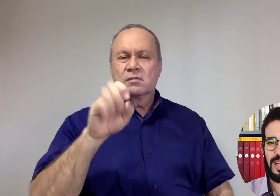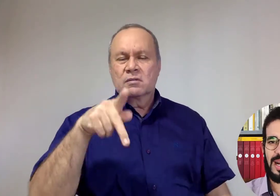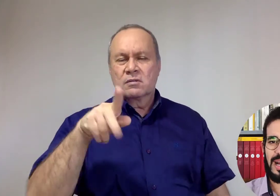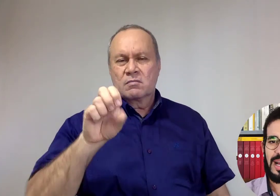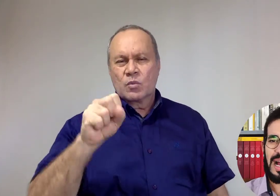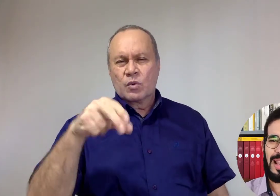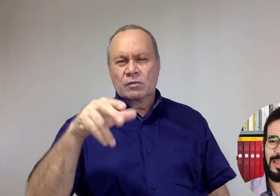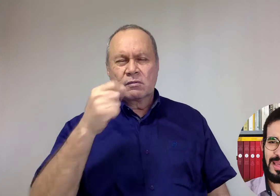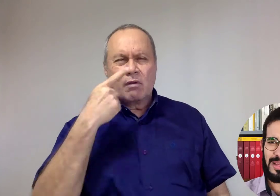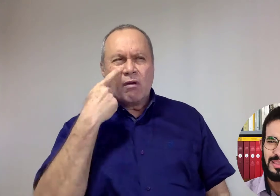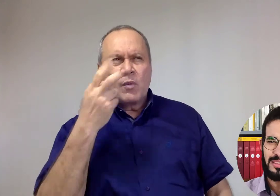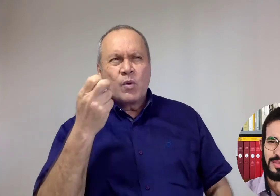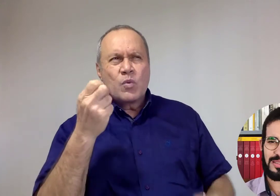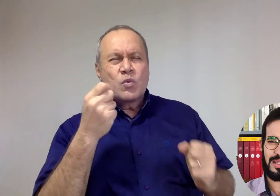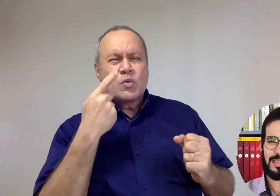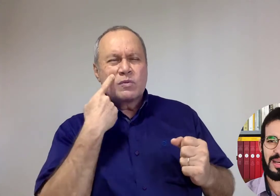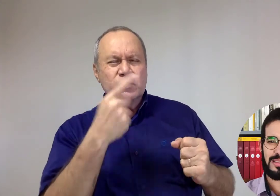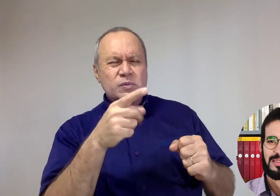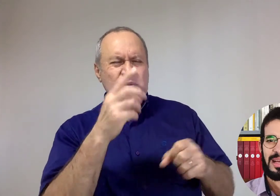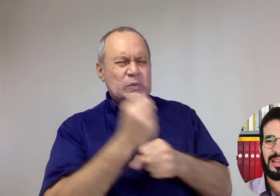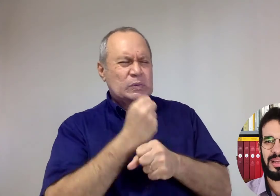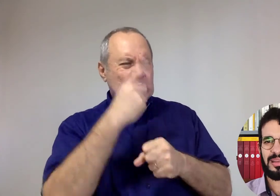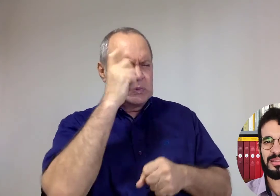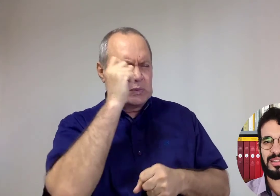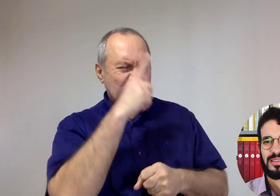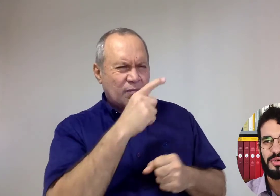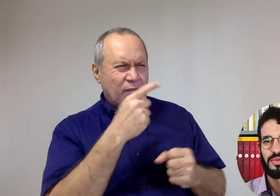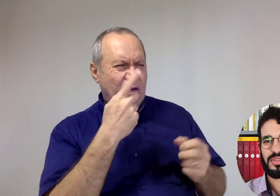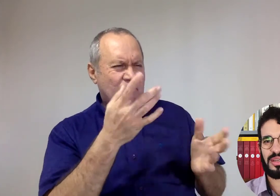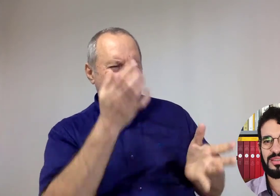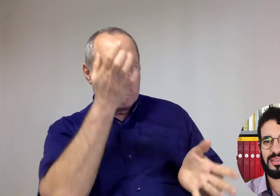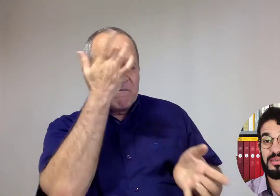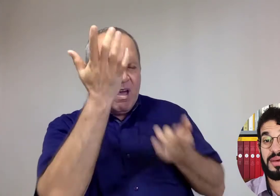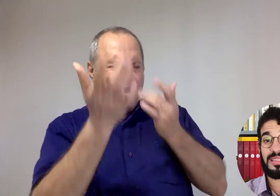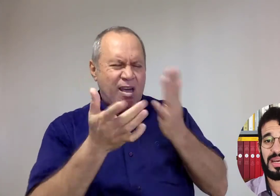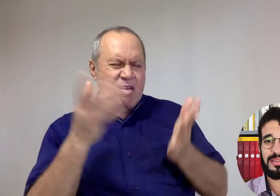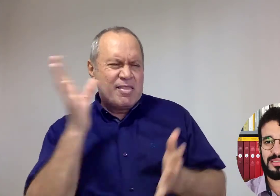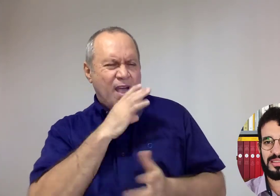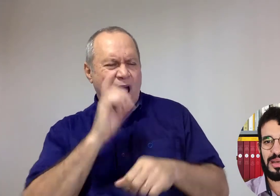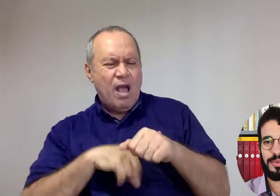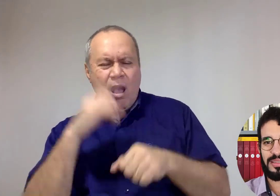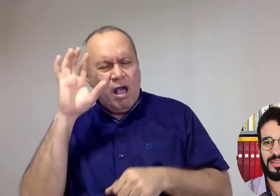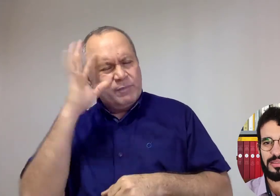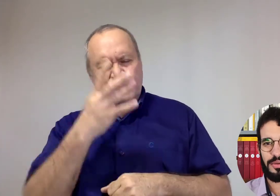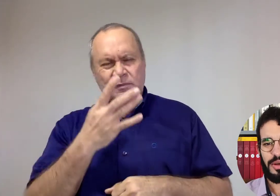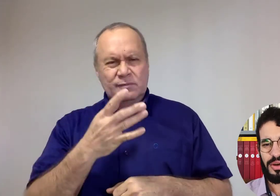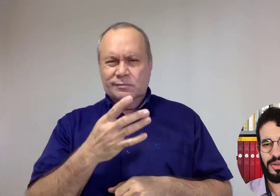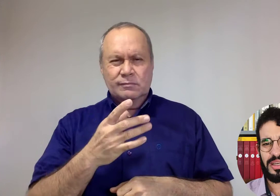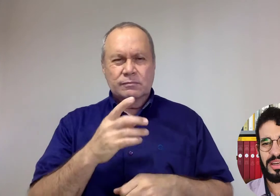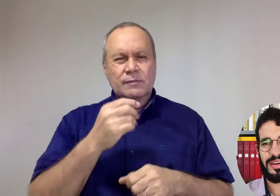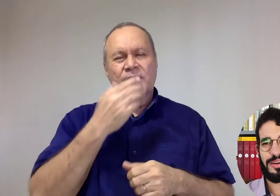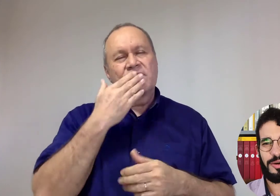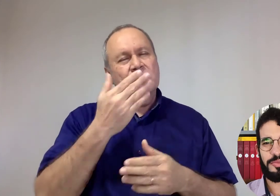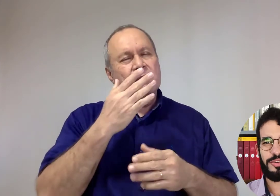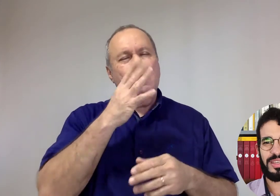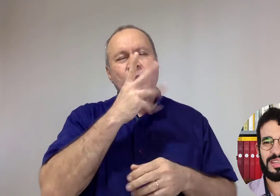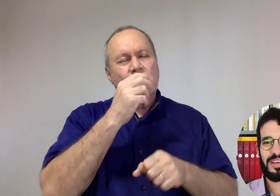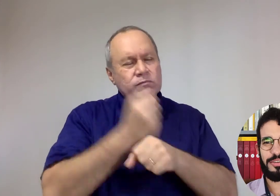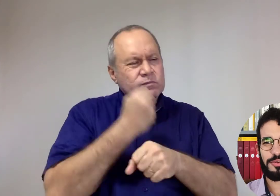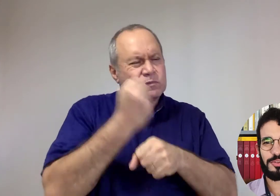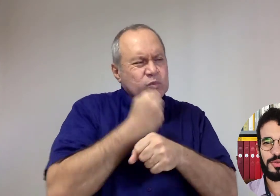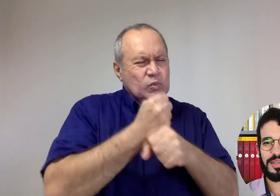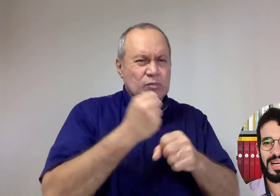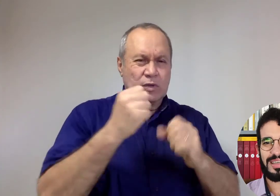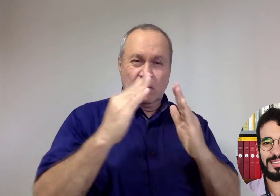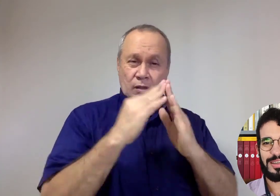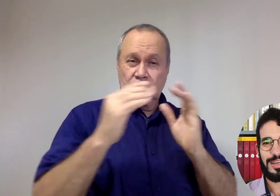consegue enxergar além das facilidades, além das circunstâncias imediatas que se apresentam. Ora, é óbvio que